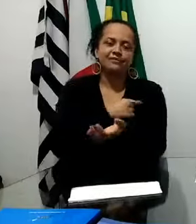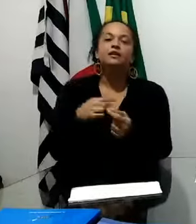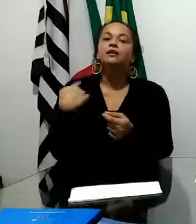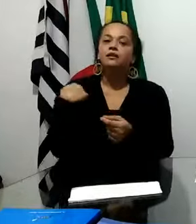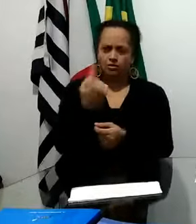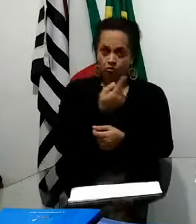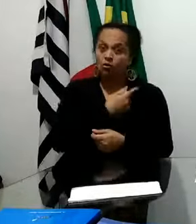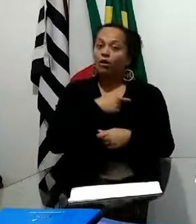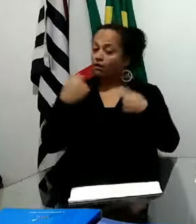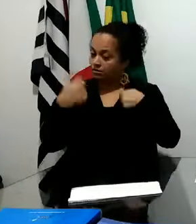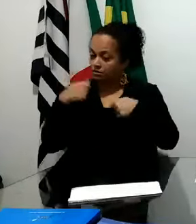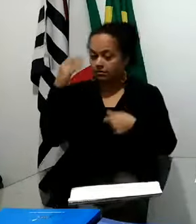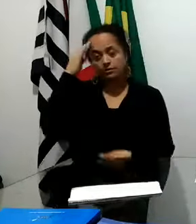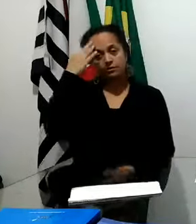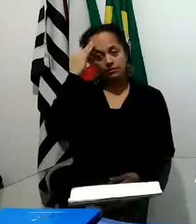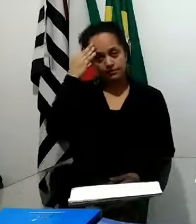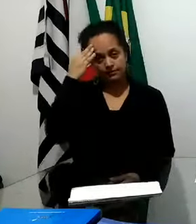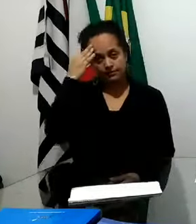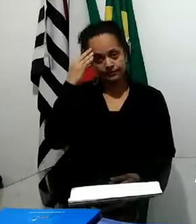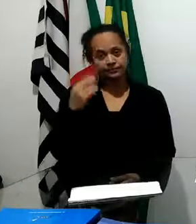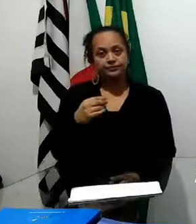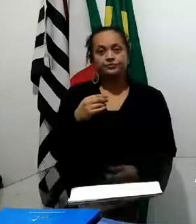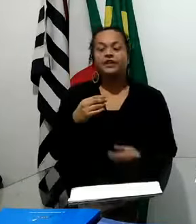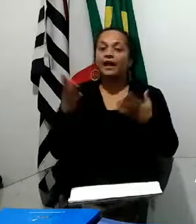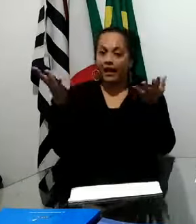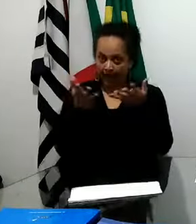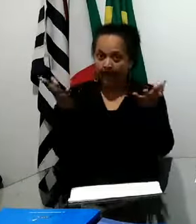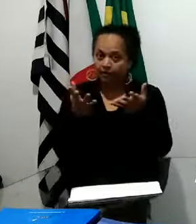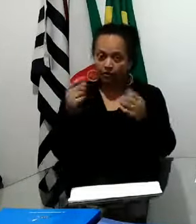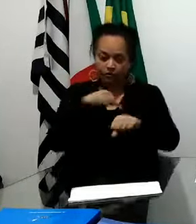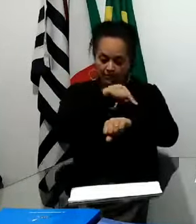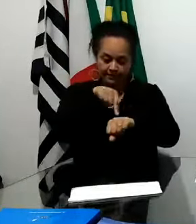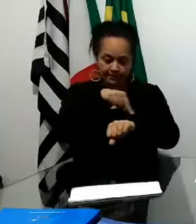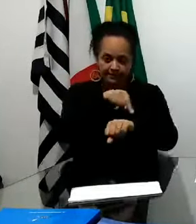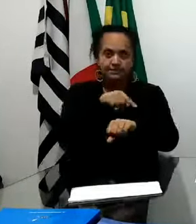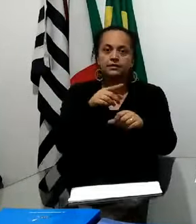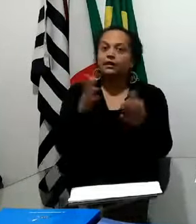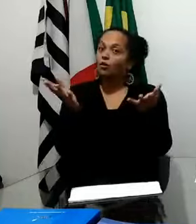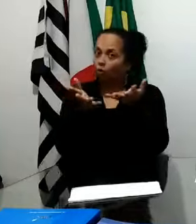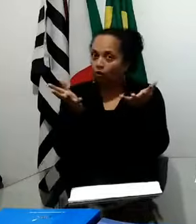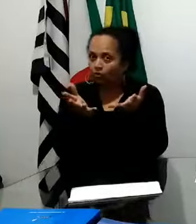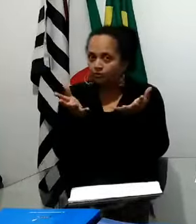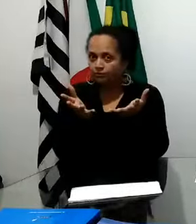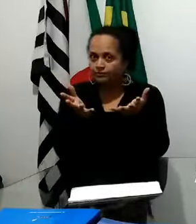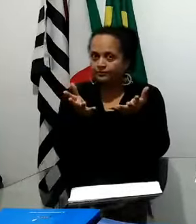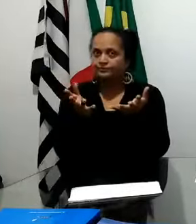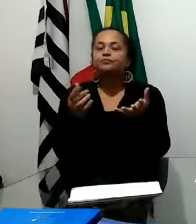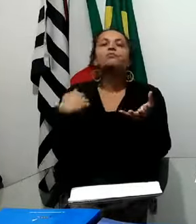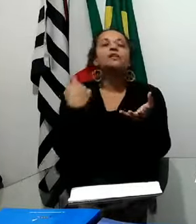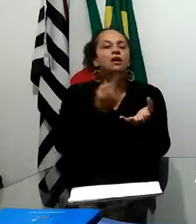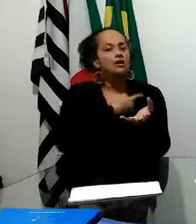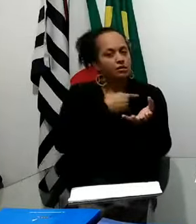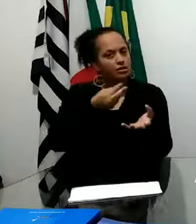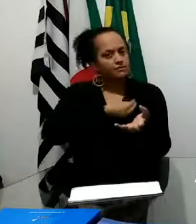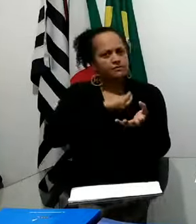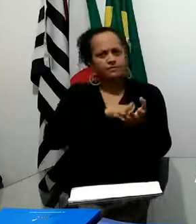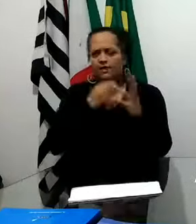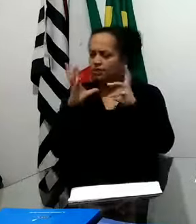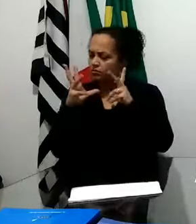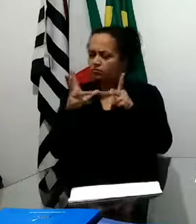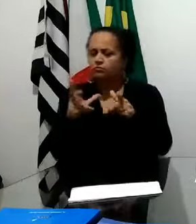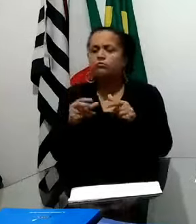também entender que nós estamos nesse tempo, nessa geração, vivenciando tudo que nós estamos passando,